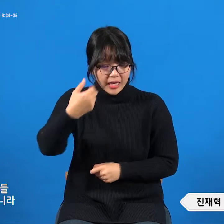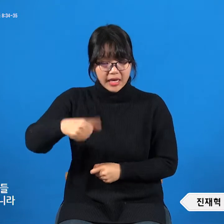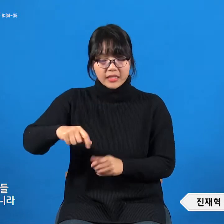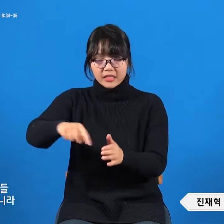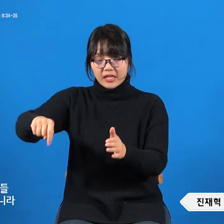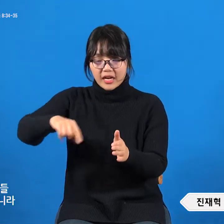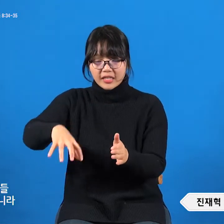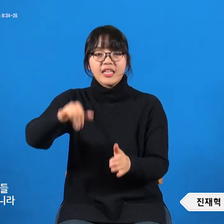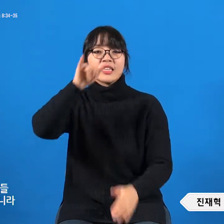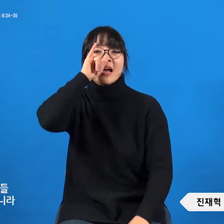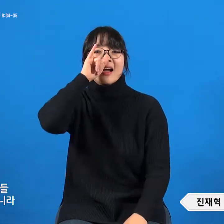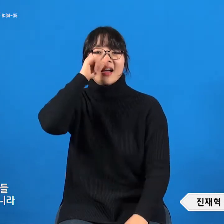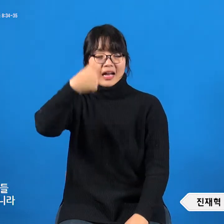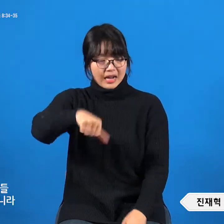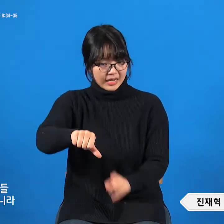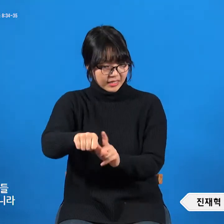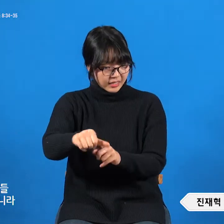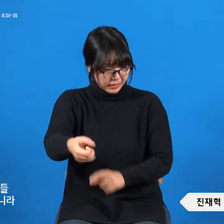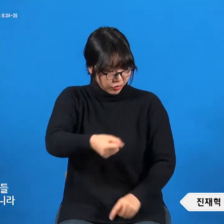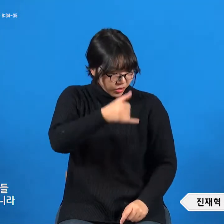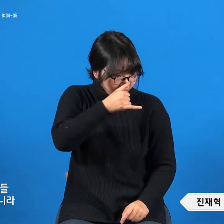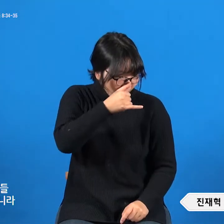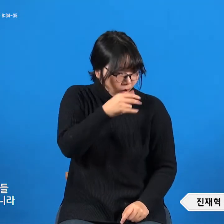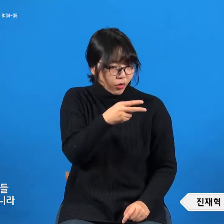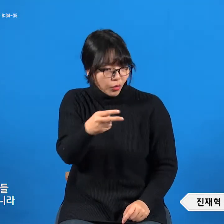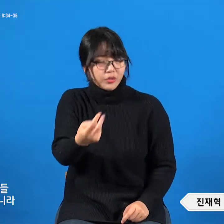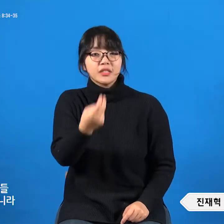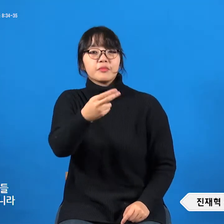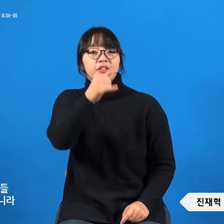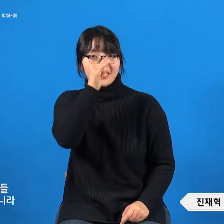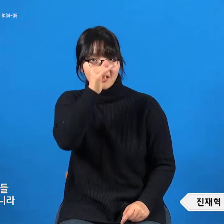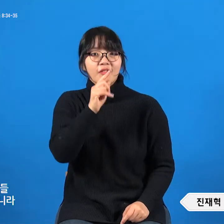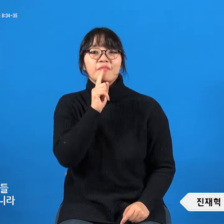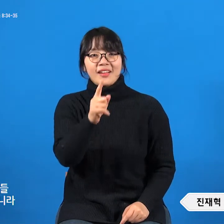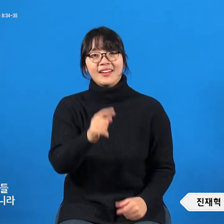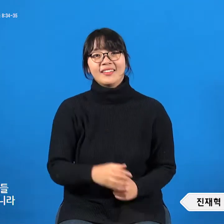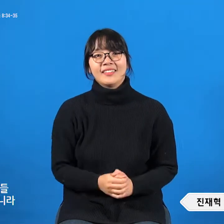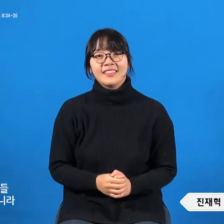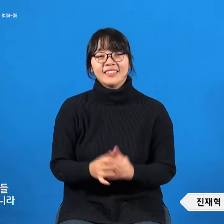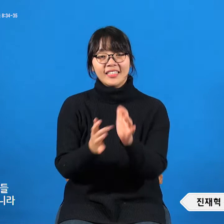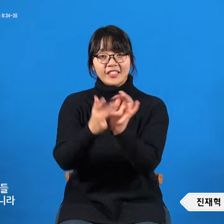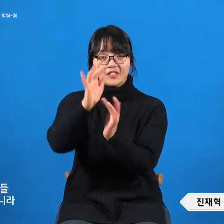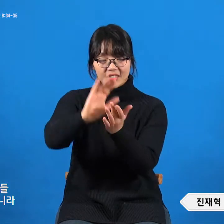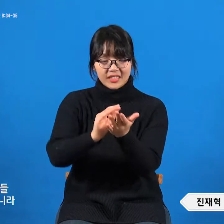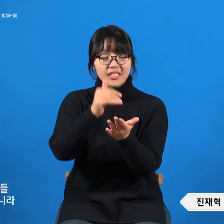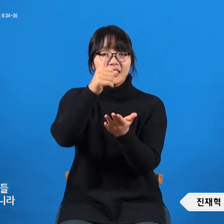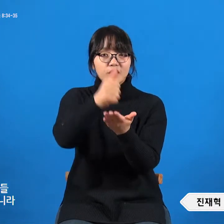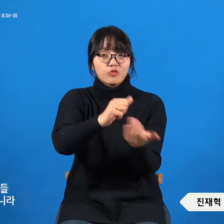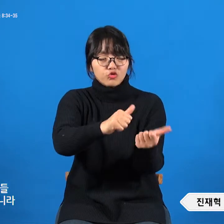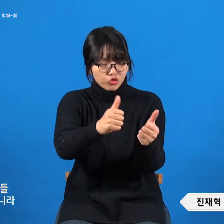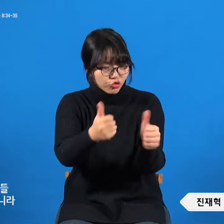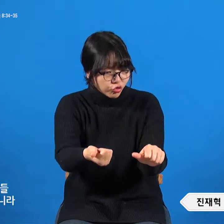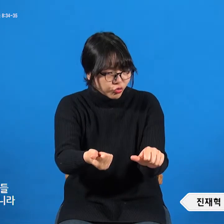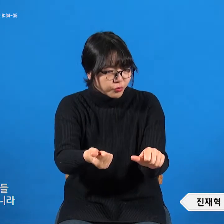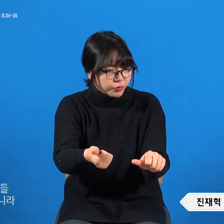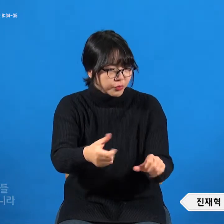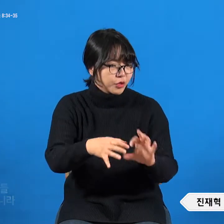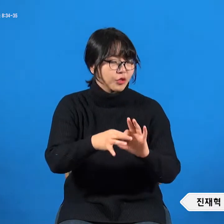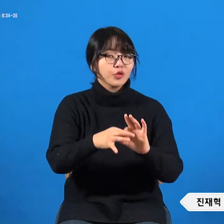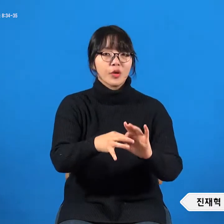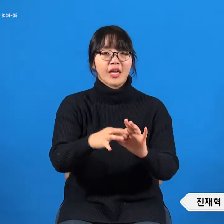그것이니라. 아들이 있는 자에게는 생명이 있다라고 말씀하시며 예수 그리스도의 죽으심을